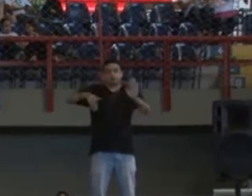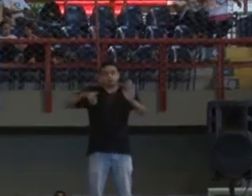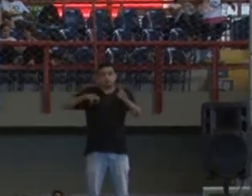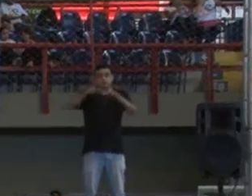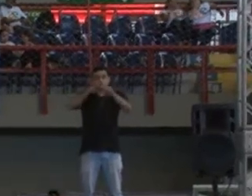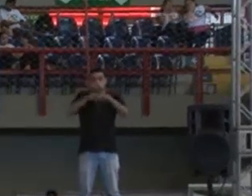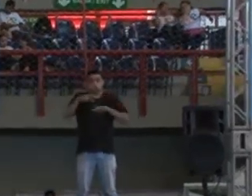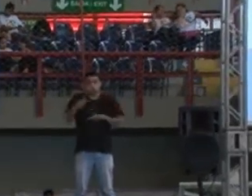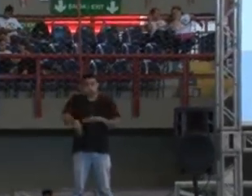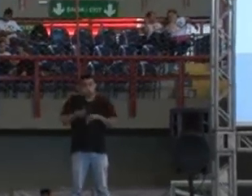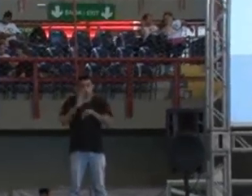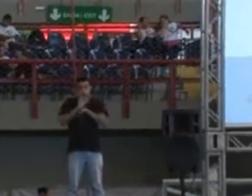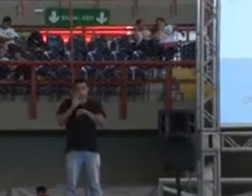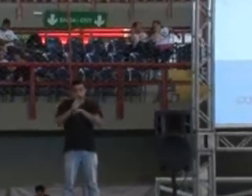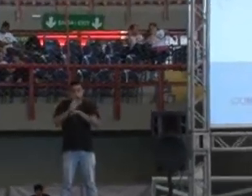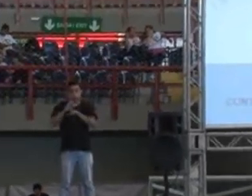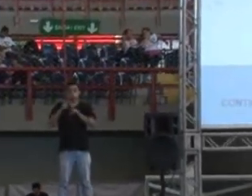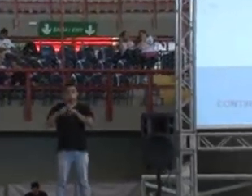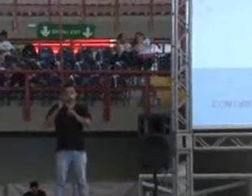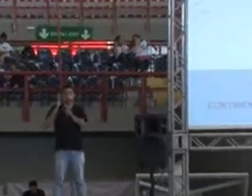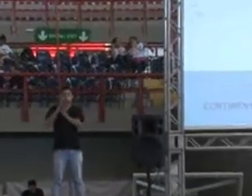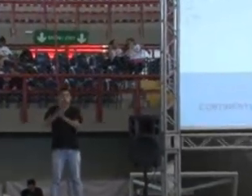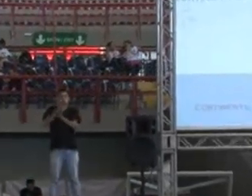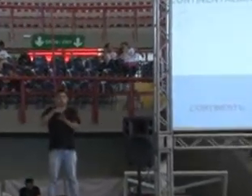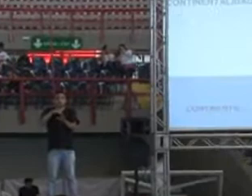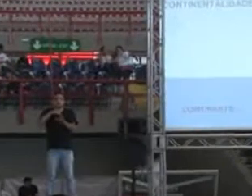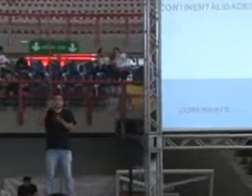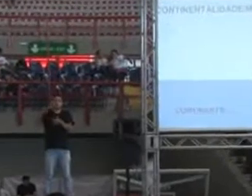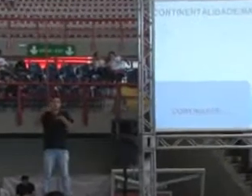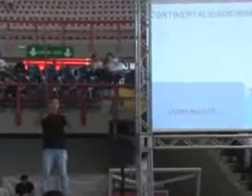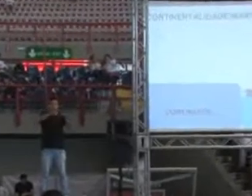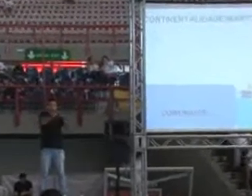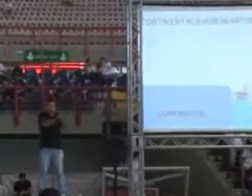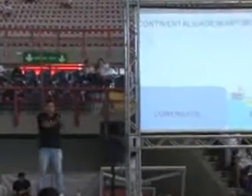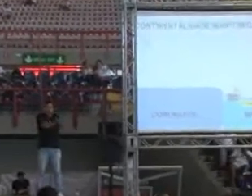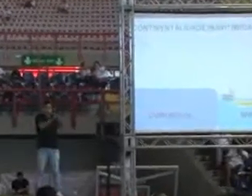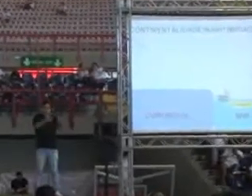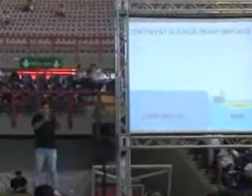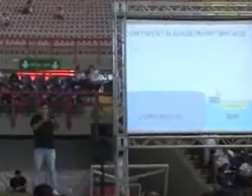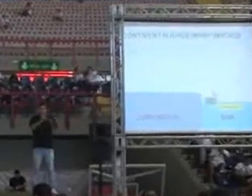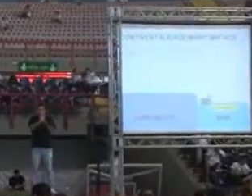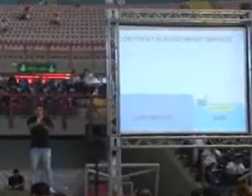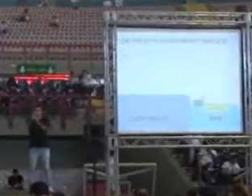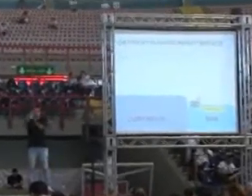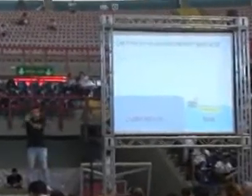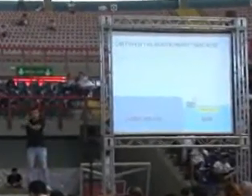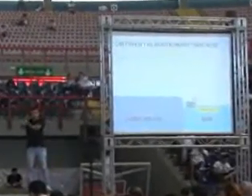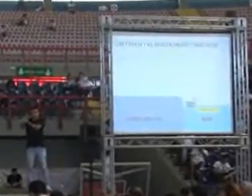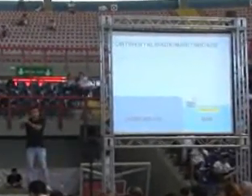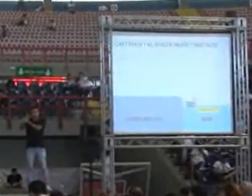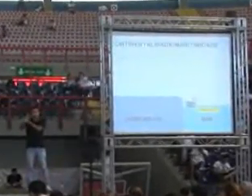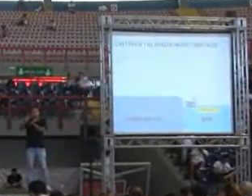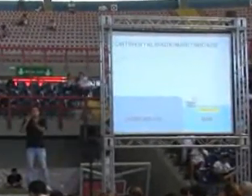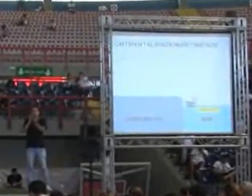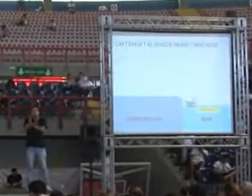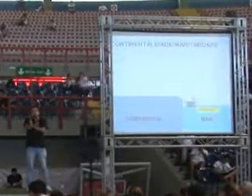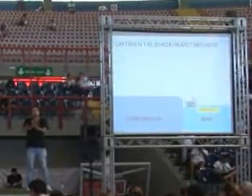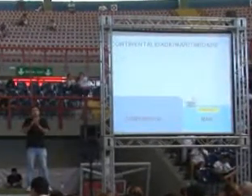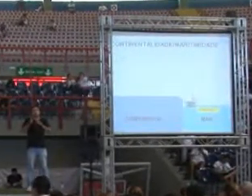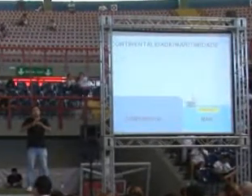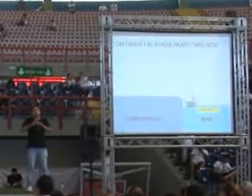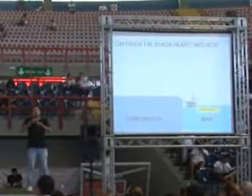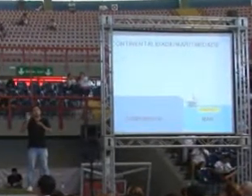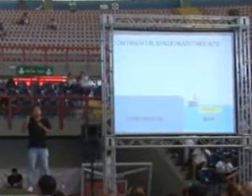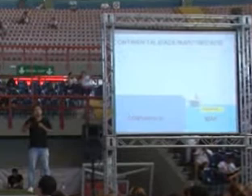ocupação do estado do Ceará, rota do sertão de dentro e ocupação do litoral pelo jangadeiro, certo? Eu pergunto, por